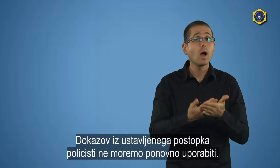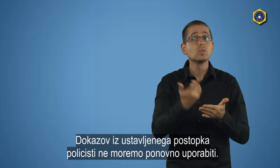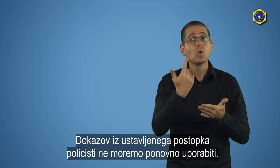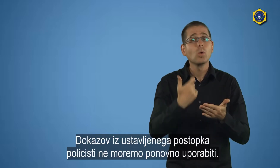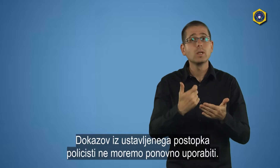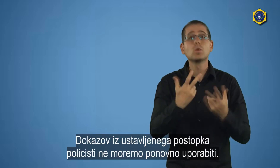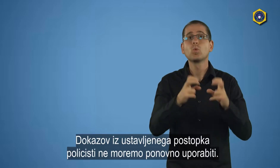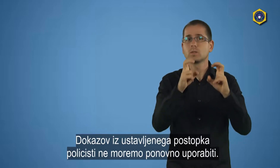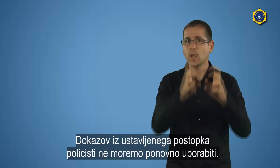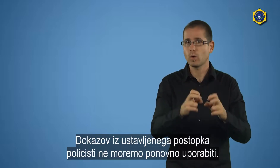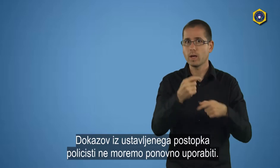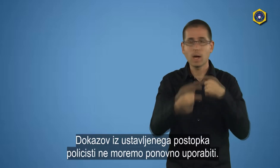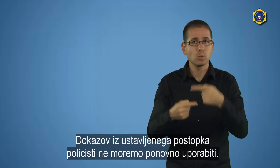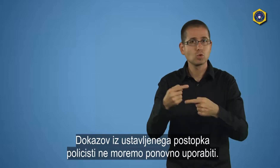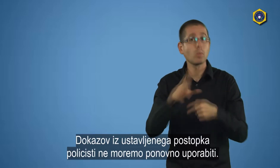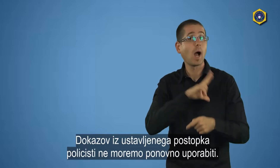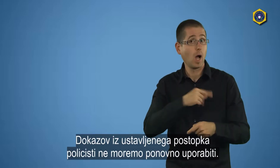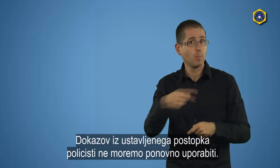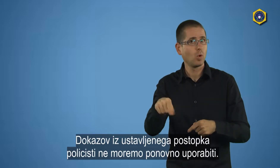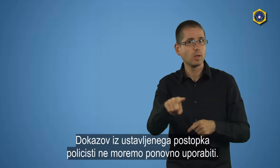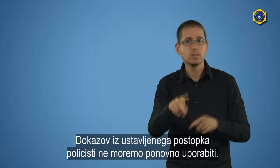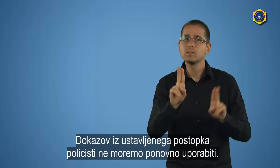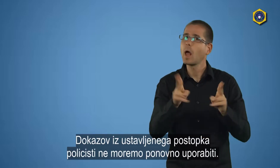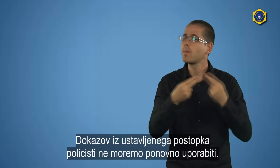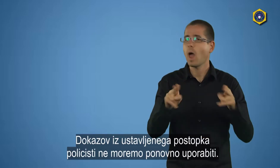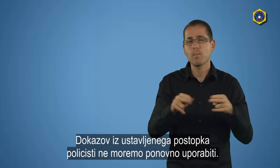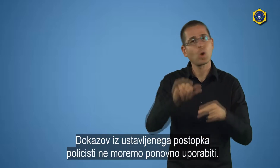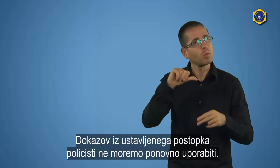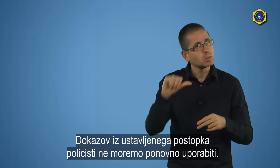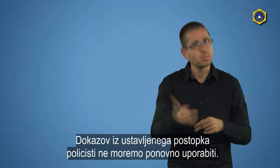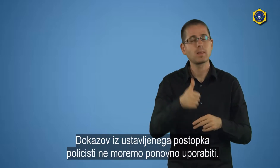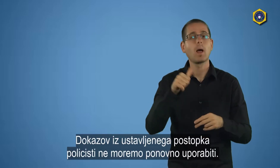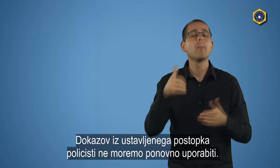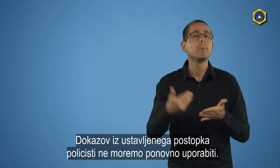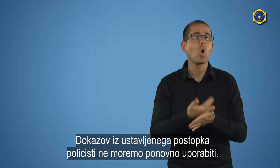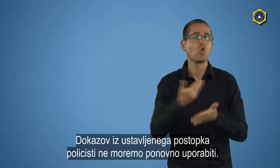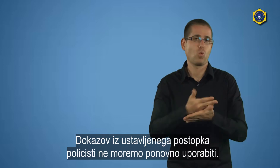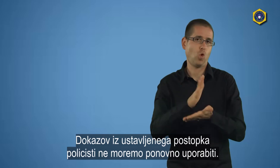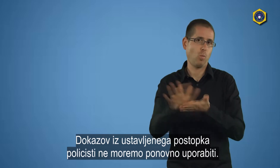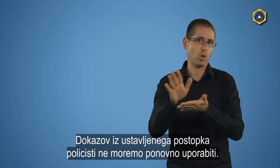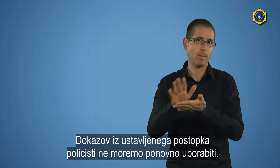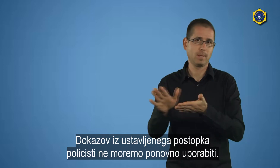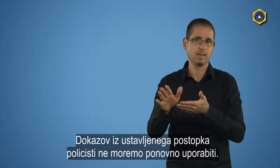Dokazov iz ustavljenega postopka policisti ne moremo ponovno uporabiti.